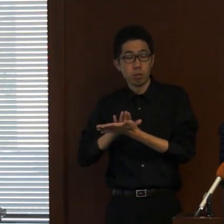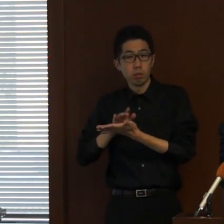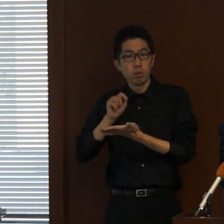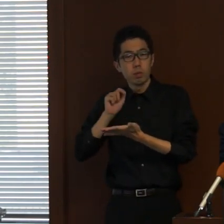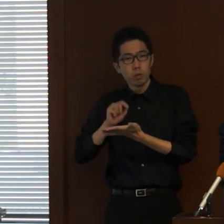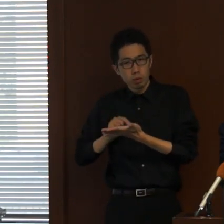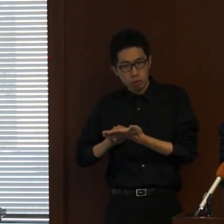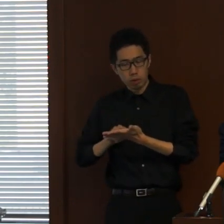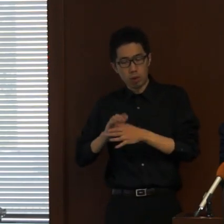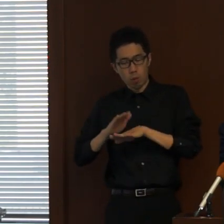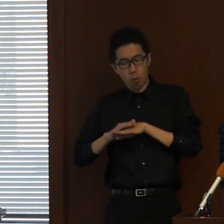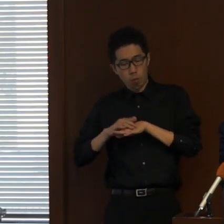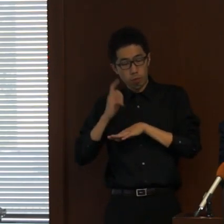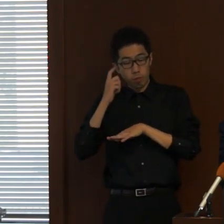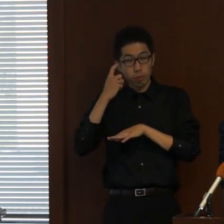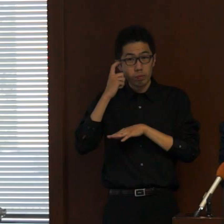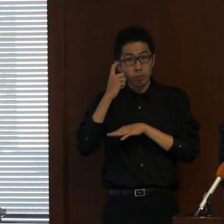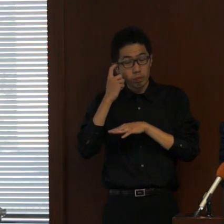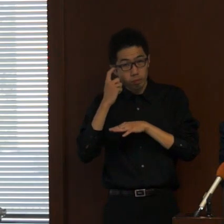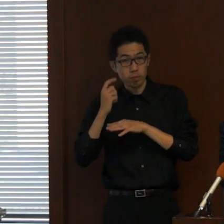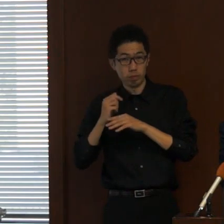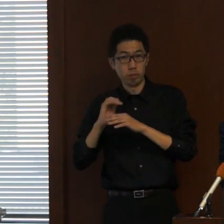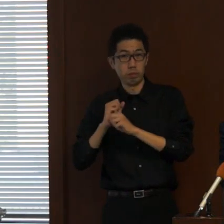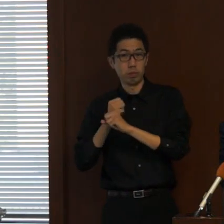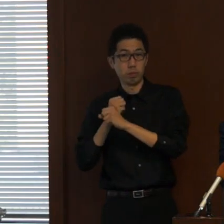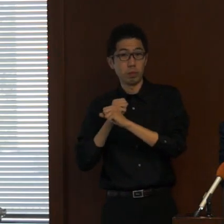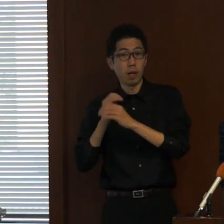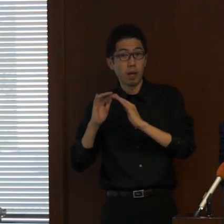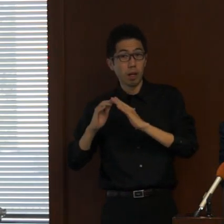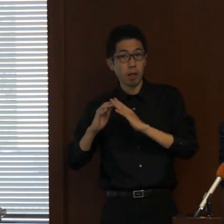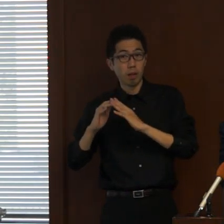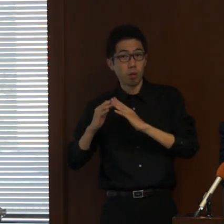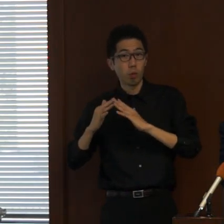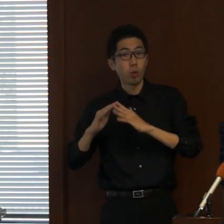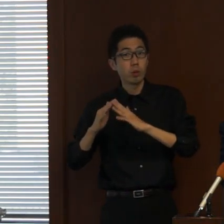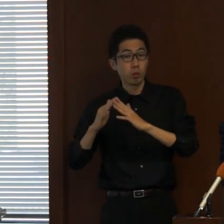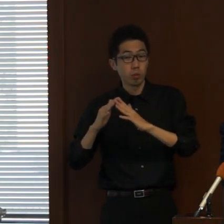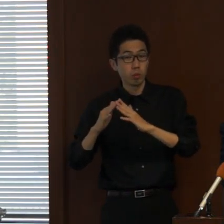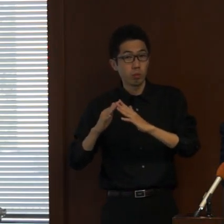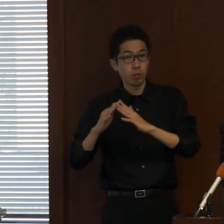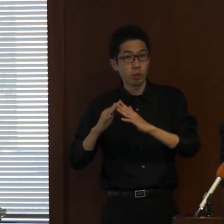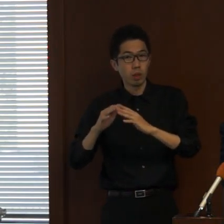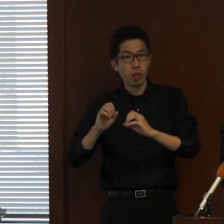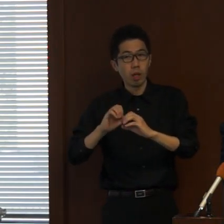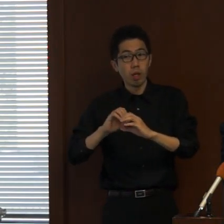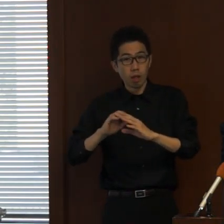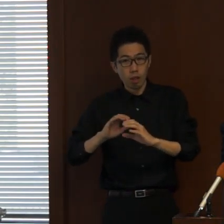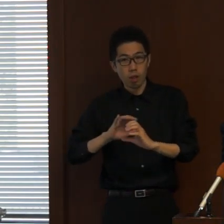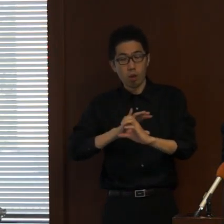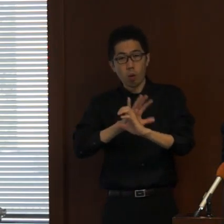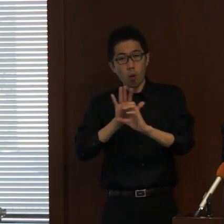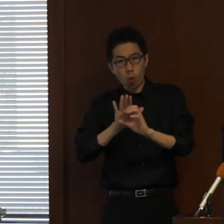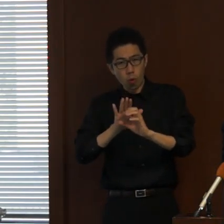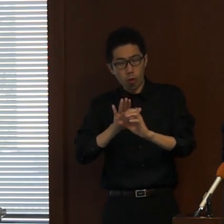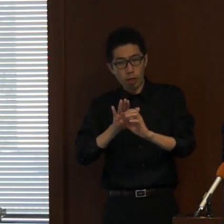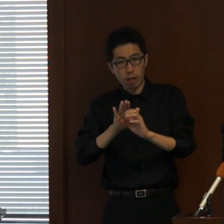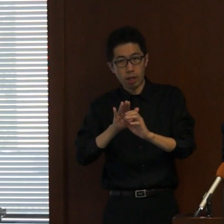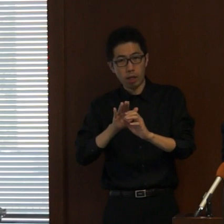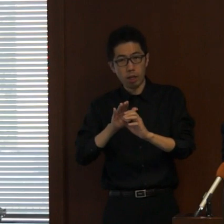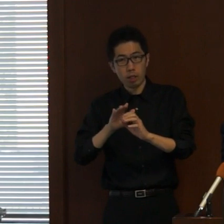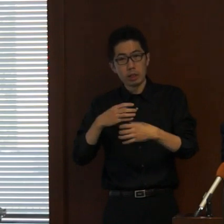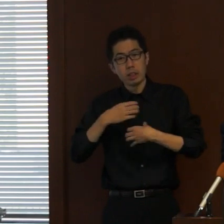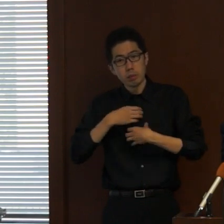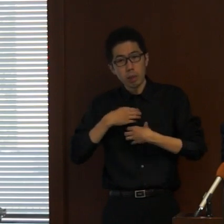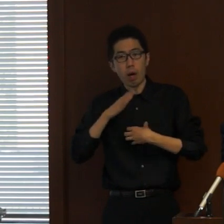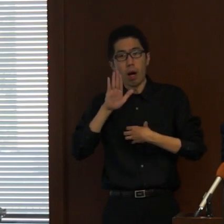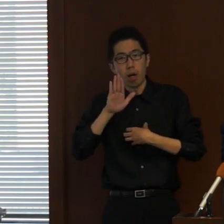に考えてきたんですけれども、やはりこのずっとこう考えている中で、リスクゼロというのはありえないものだから、 その中